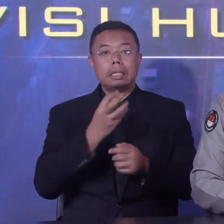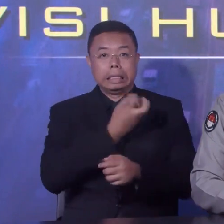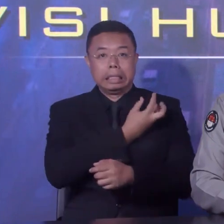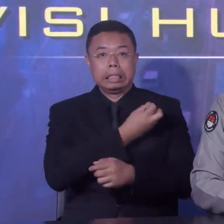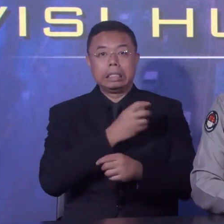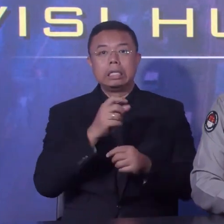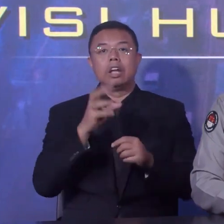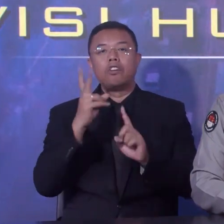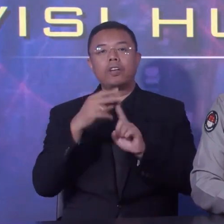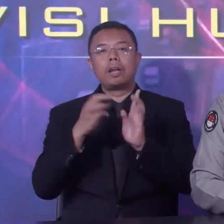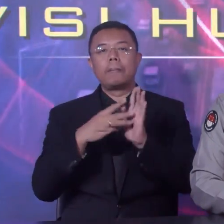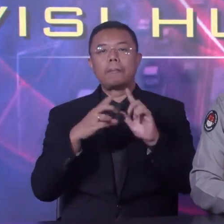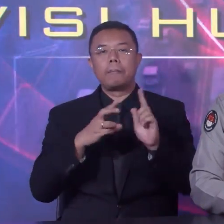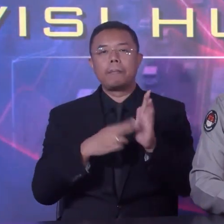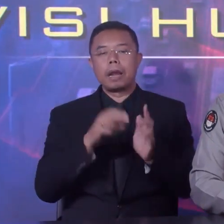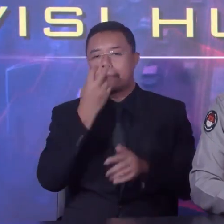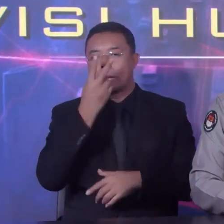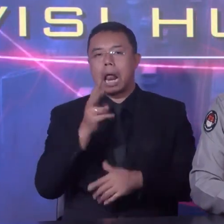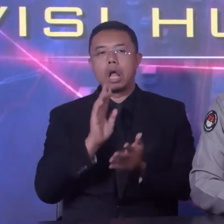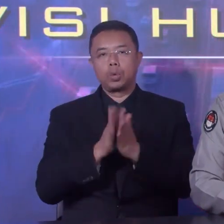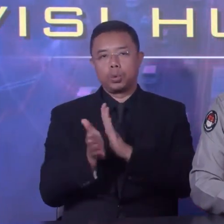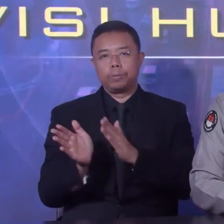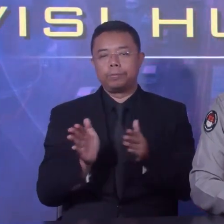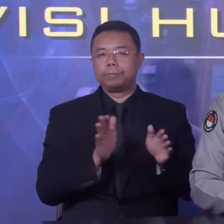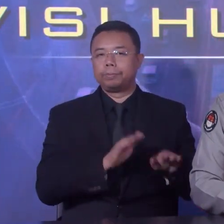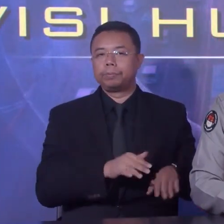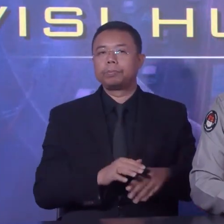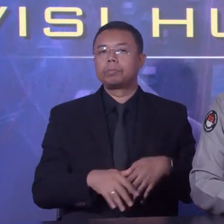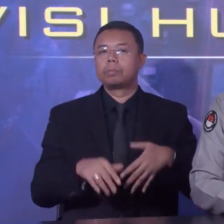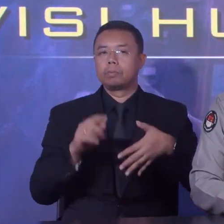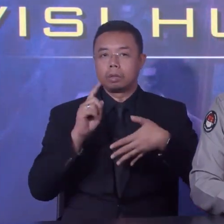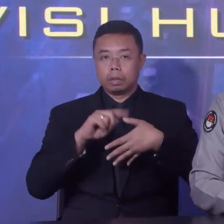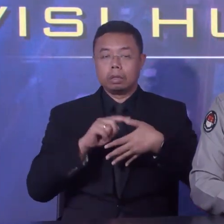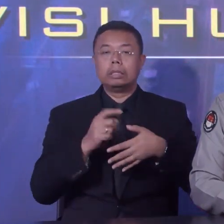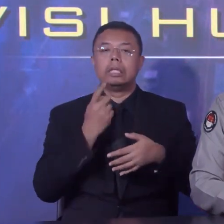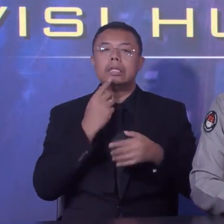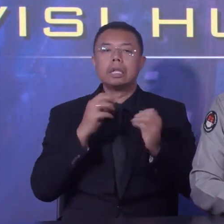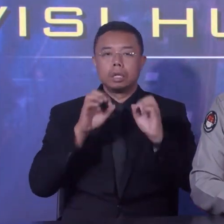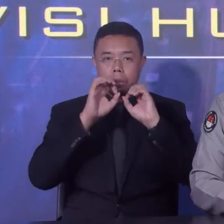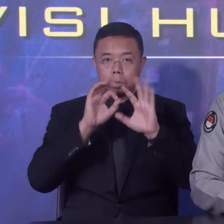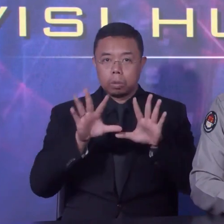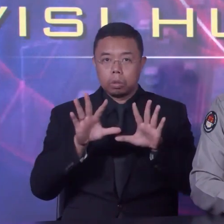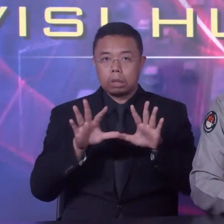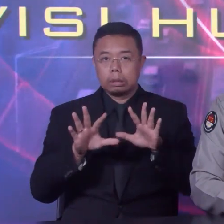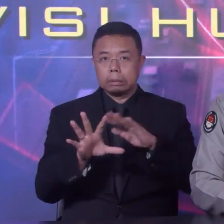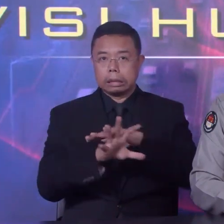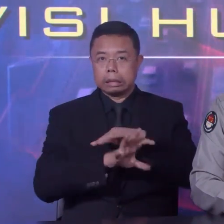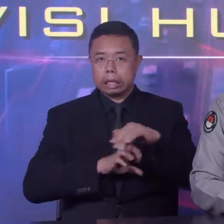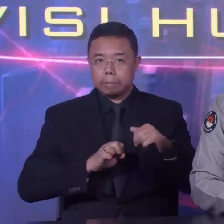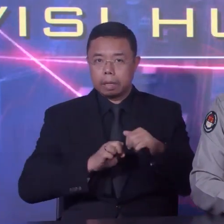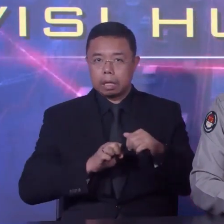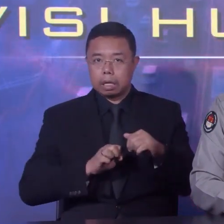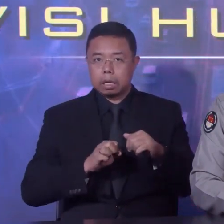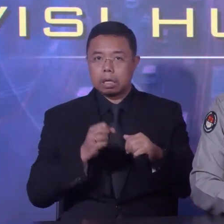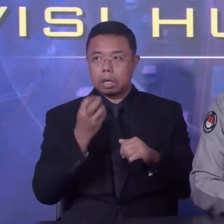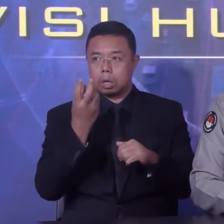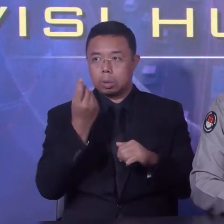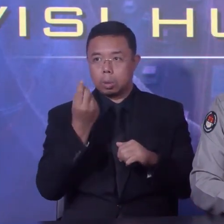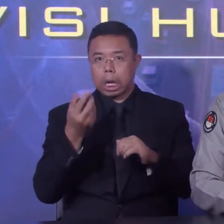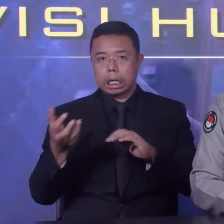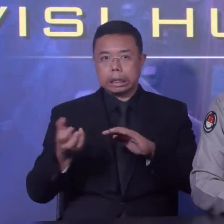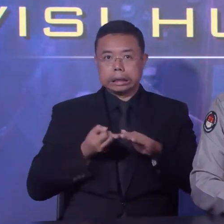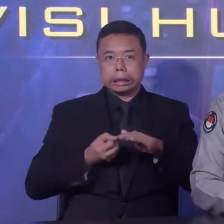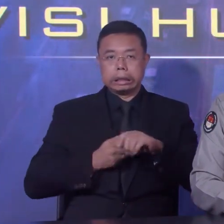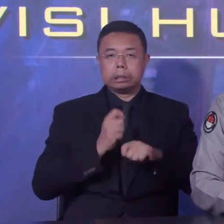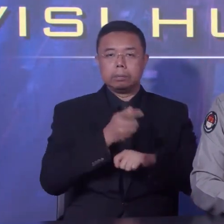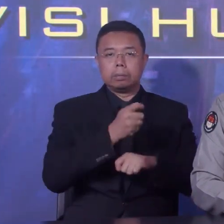meninjau langsung yang kelima update dugaan penggelapan dan tindak pidana pencucian